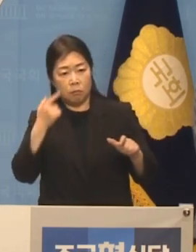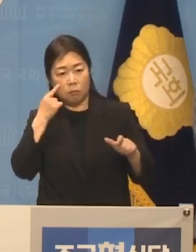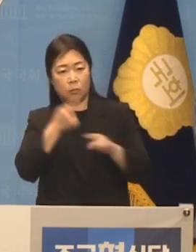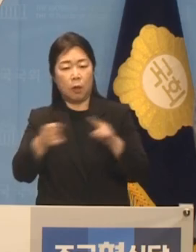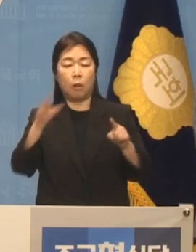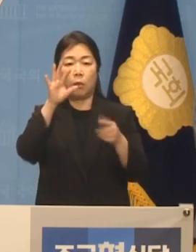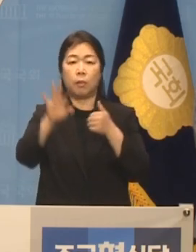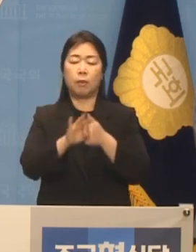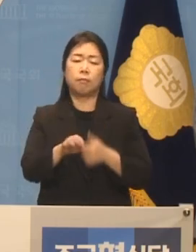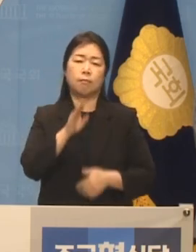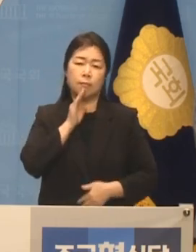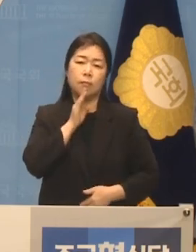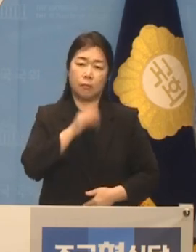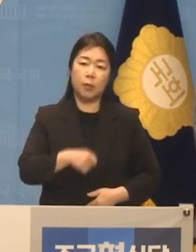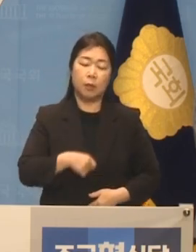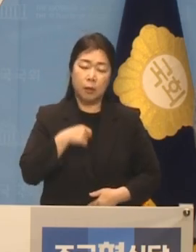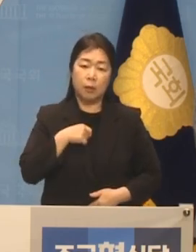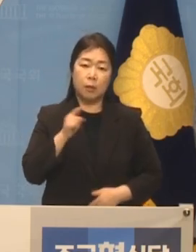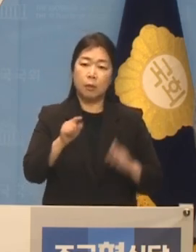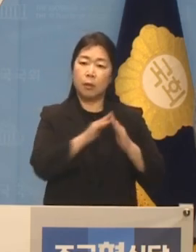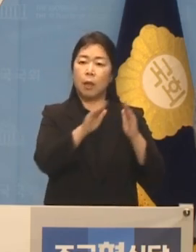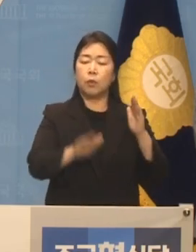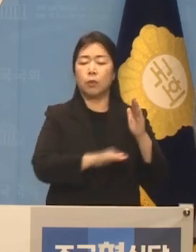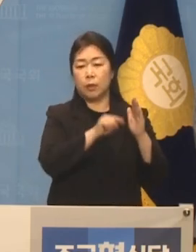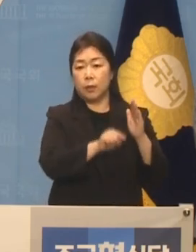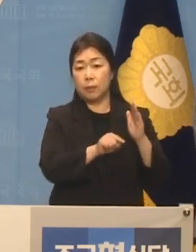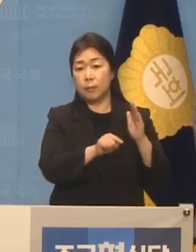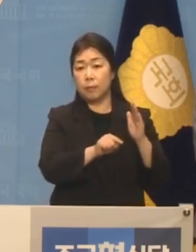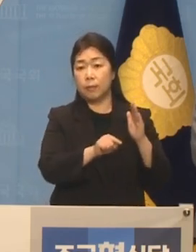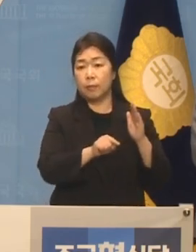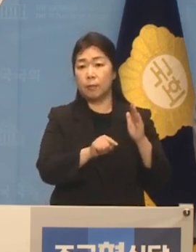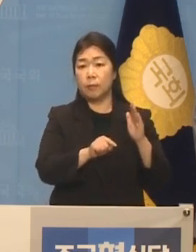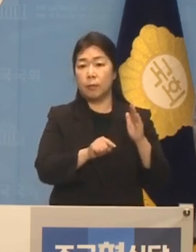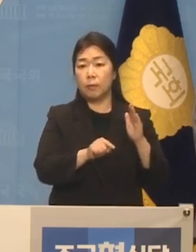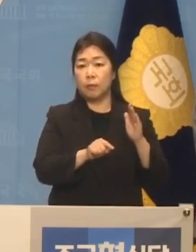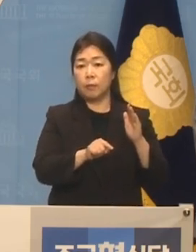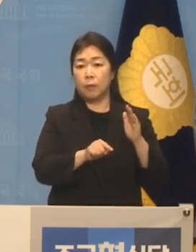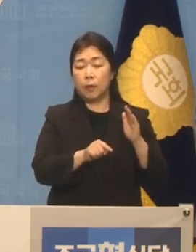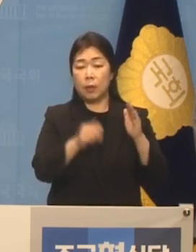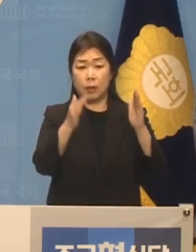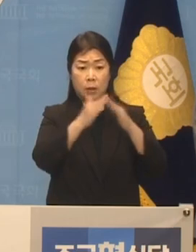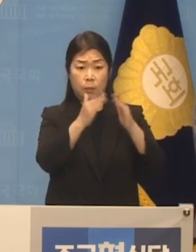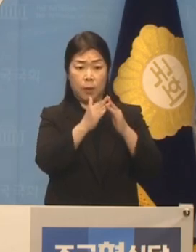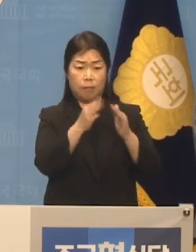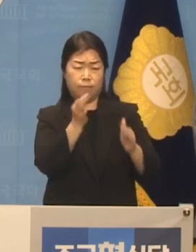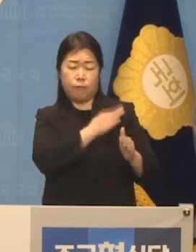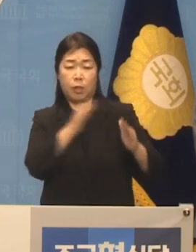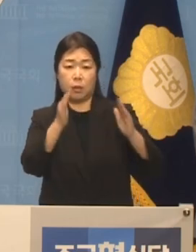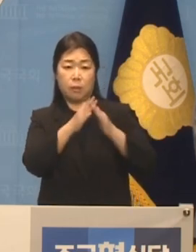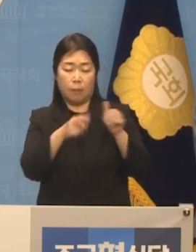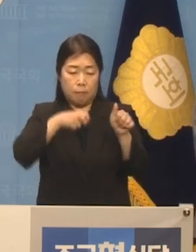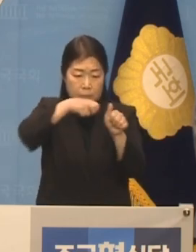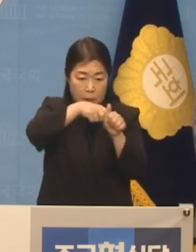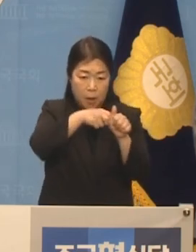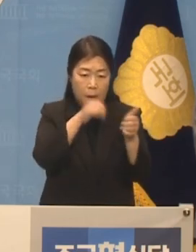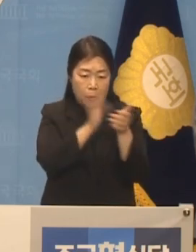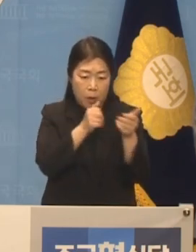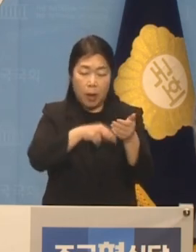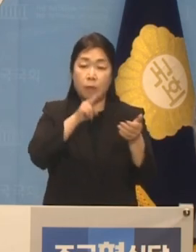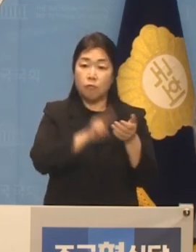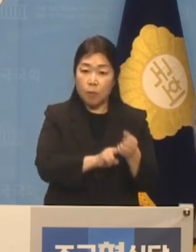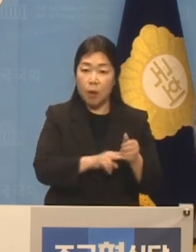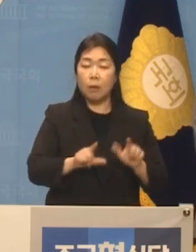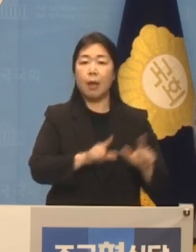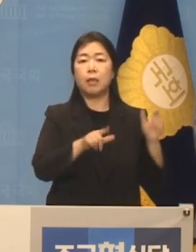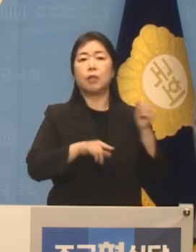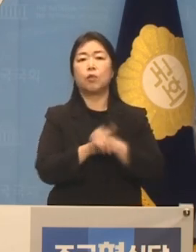하면은 사실 그 가족이 그렇게 기생할 수밖에 없었던 구조적인 이유가 바로 그